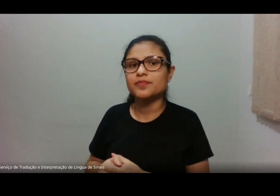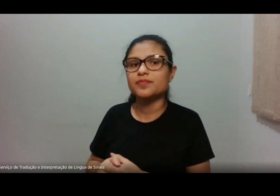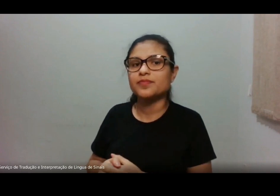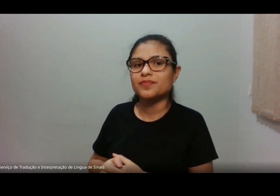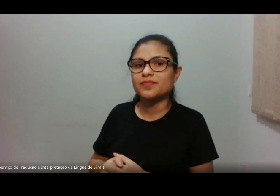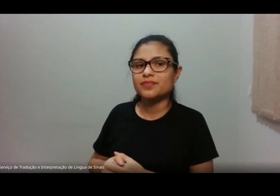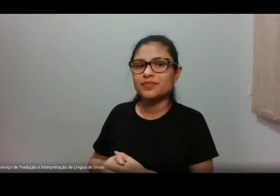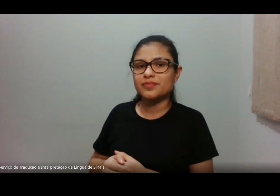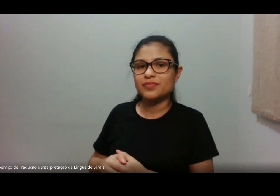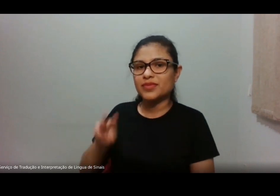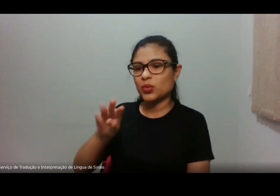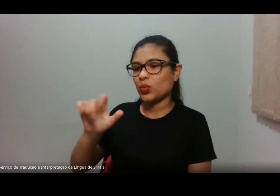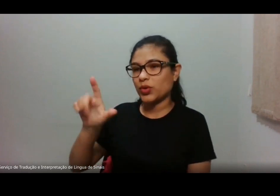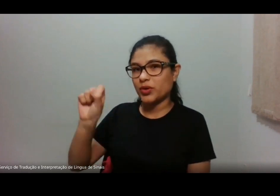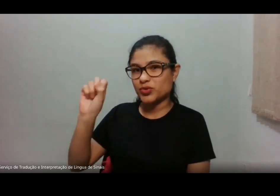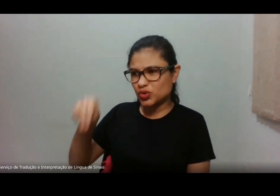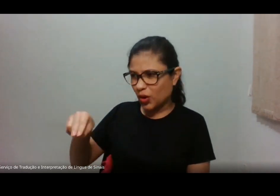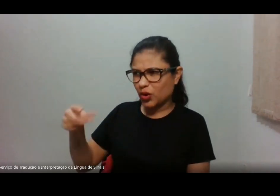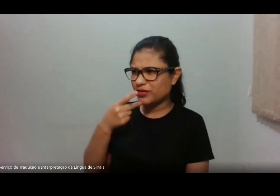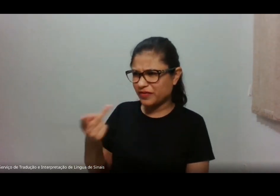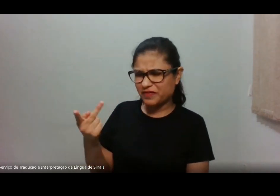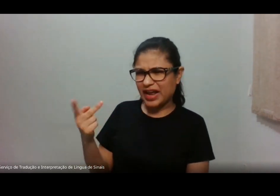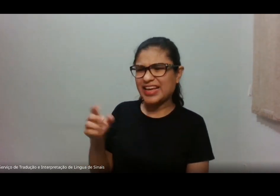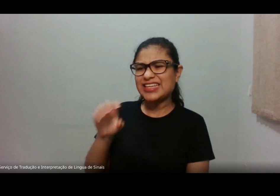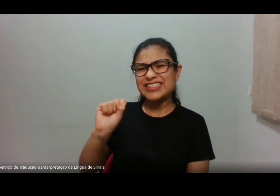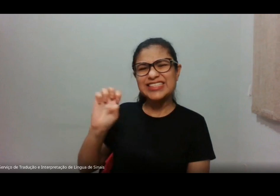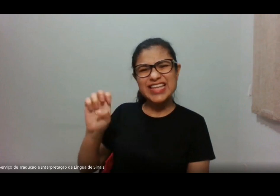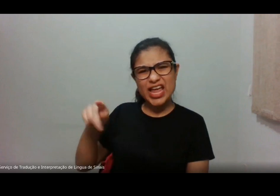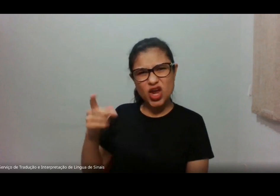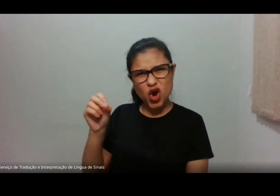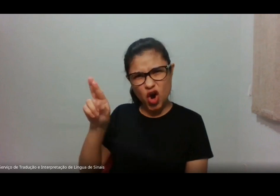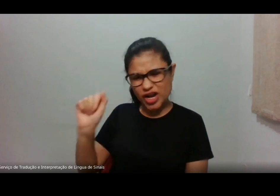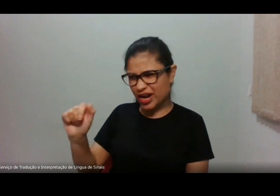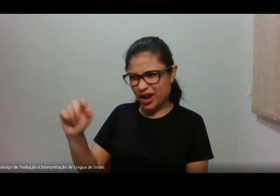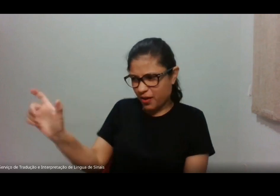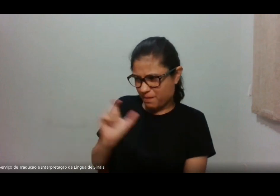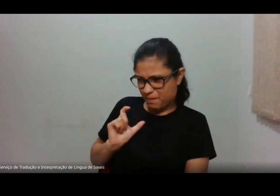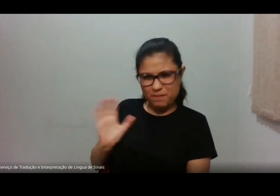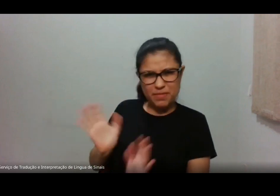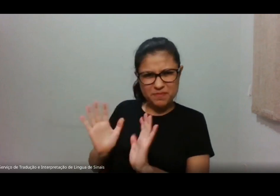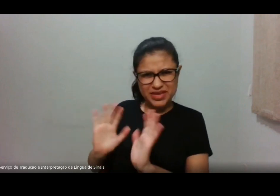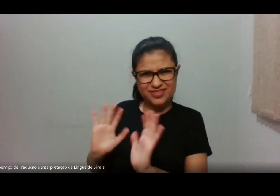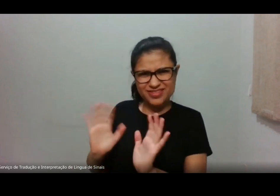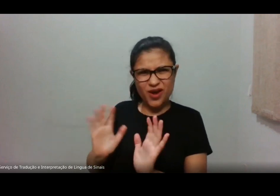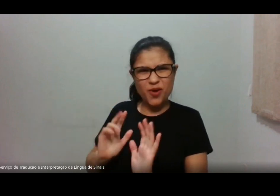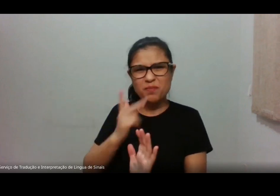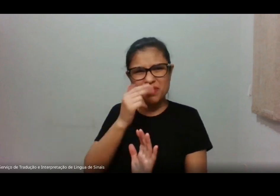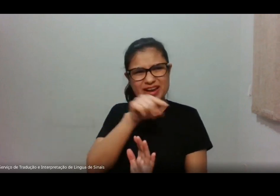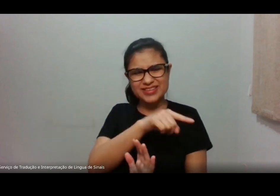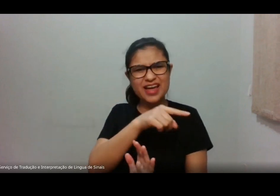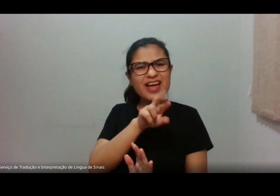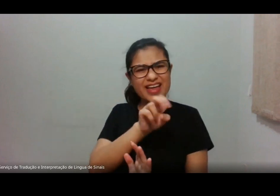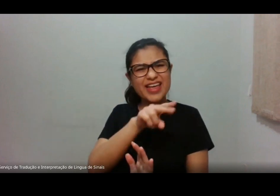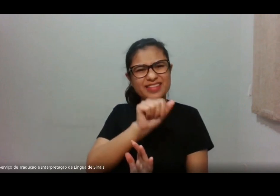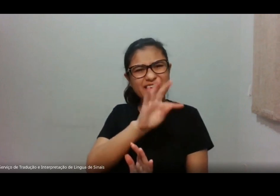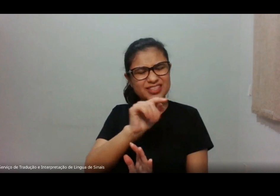as datas aí da minha graduação. Winston, você é esse que está aqui com a janelinha aberta, que bom. Winston, você tem